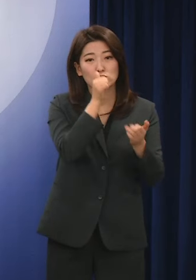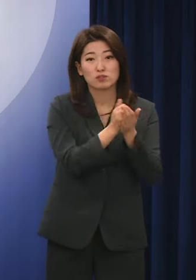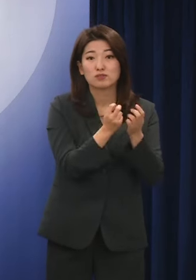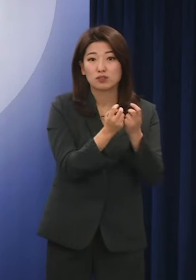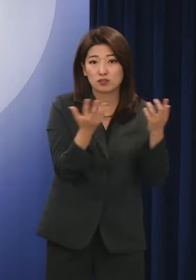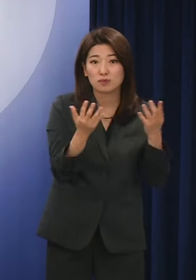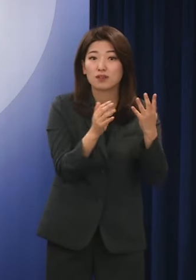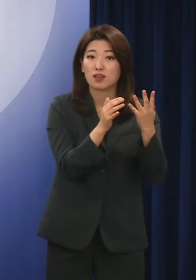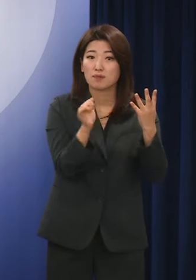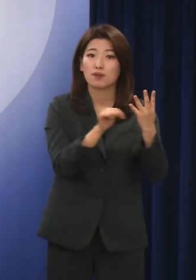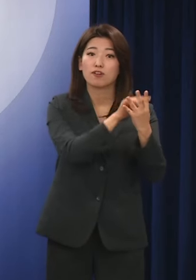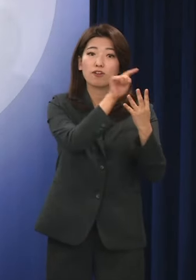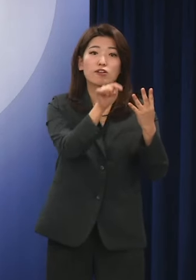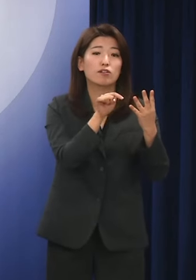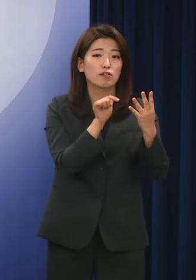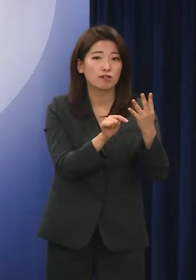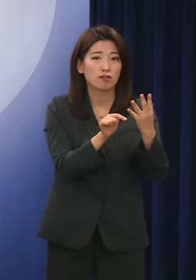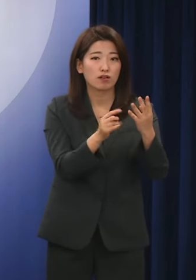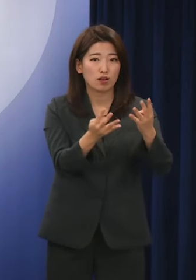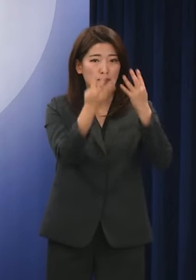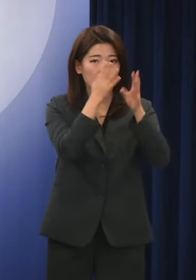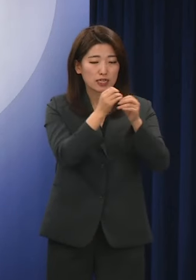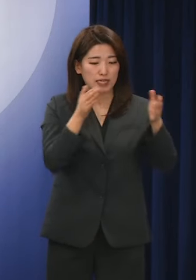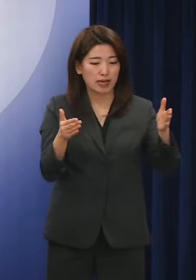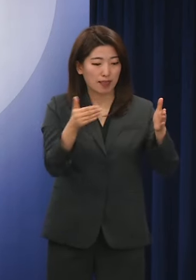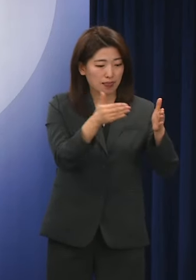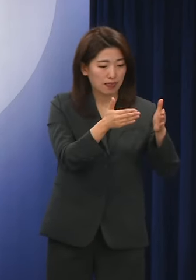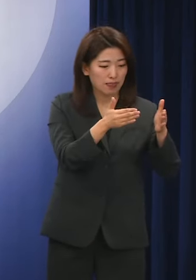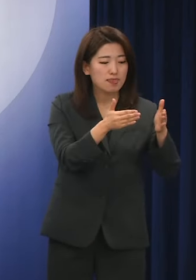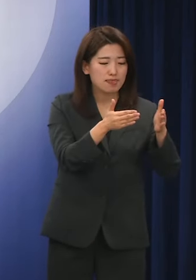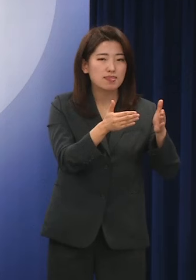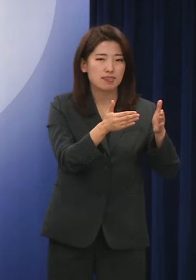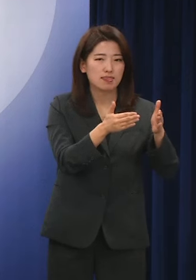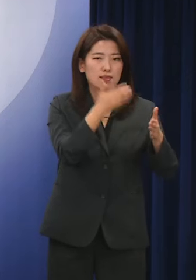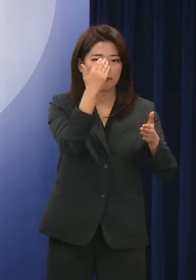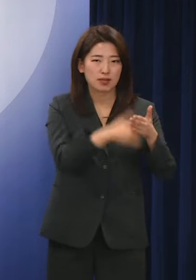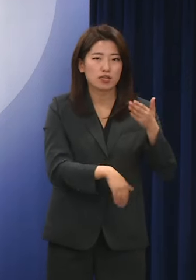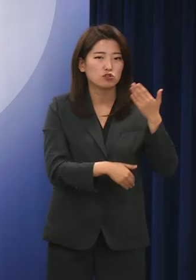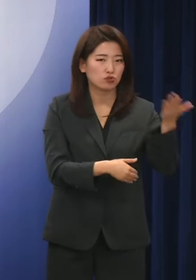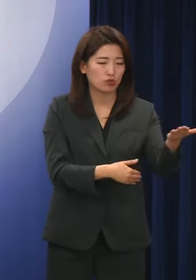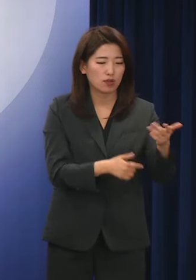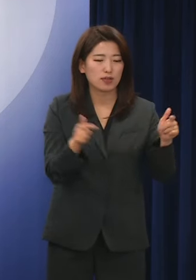정도에 따라 남은 형의 집행을 면제하거나 감경합니다.